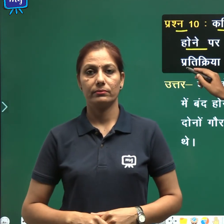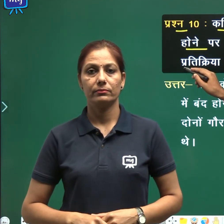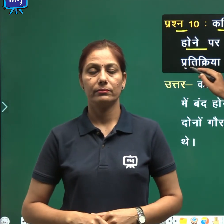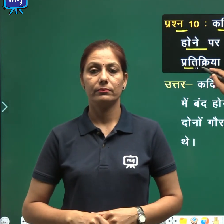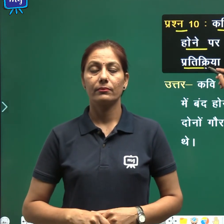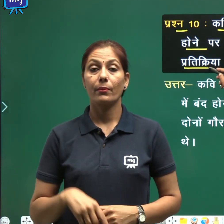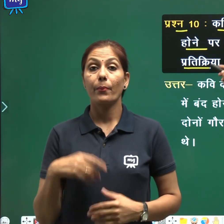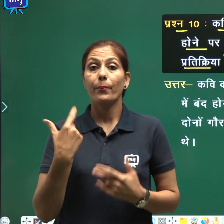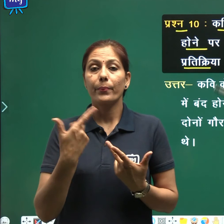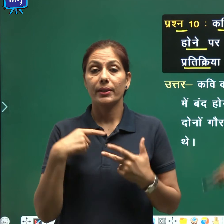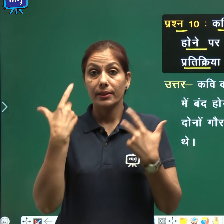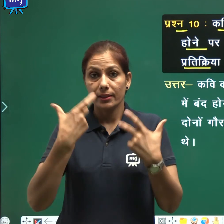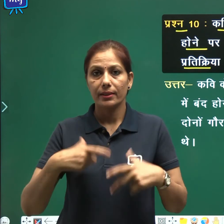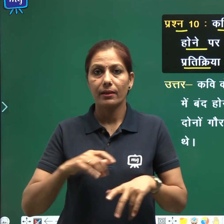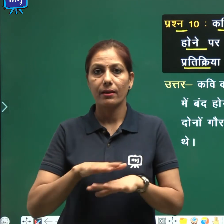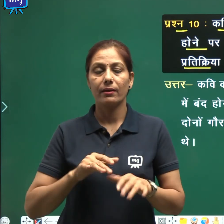प्रतिक्रिया